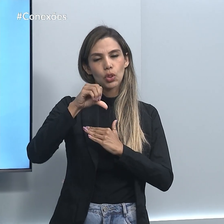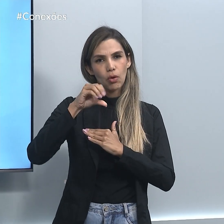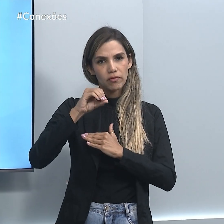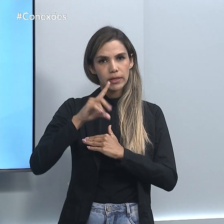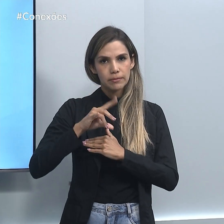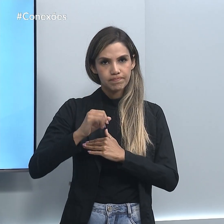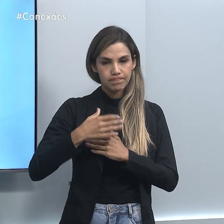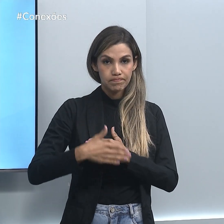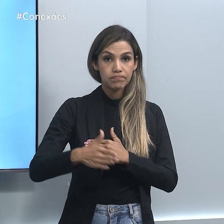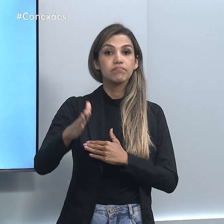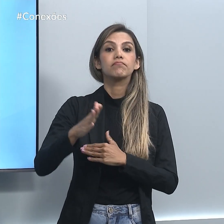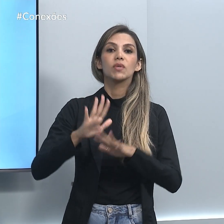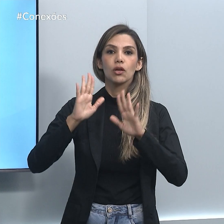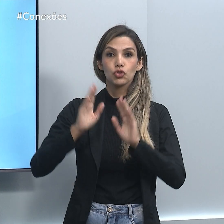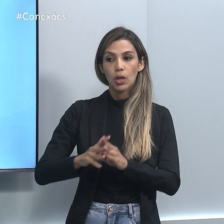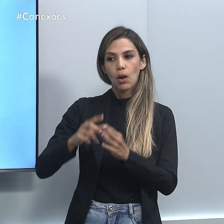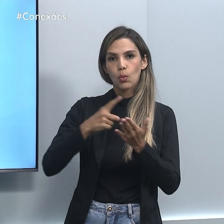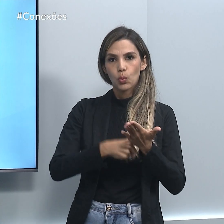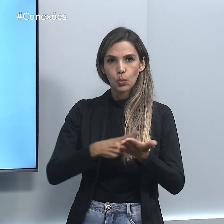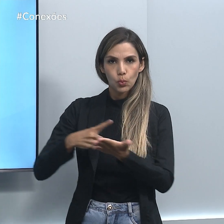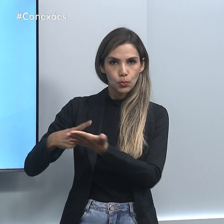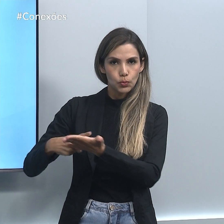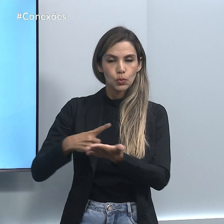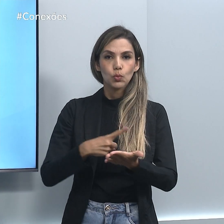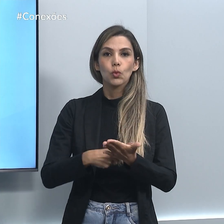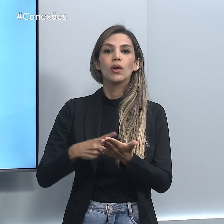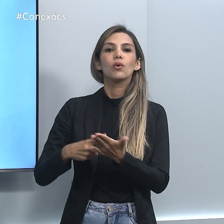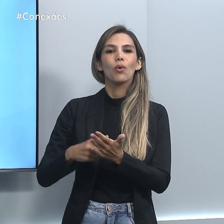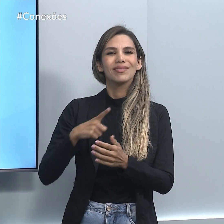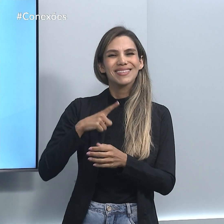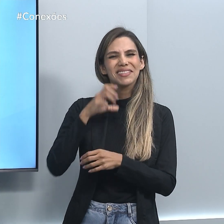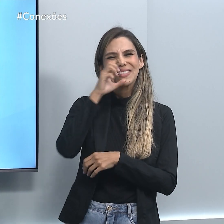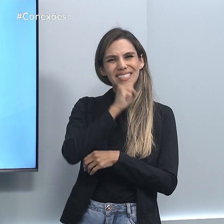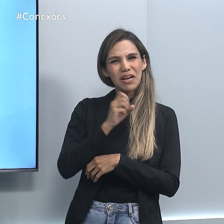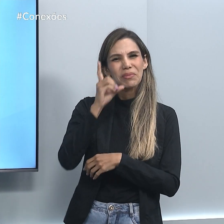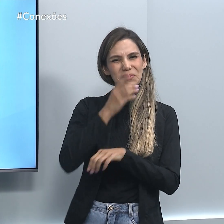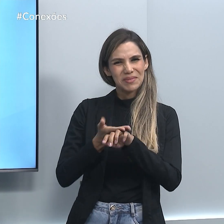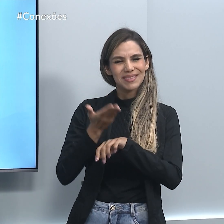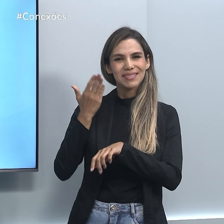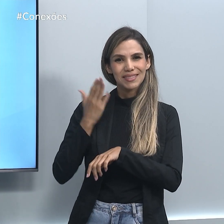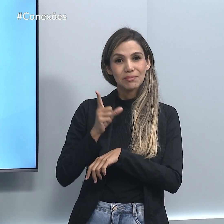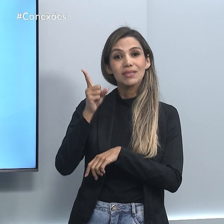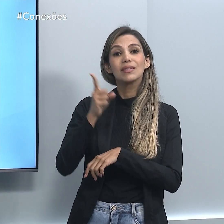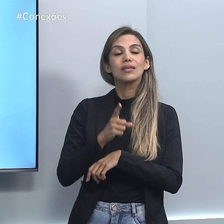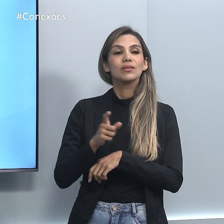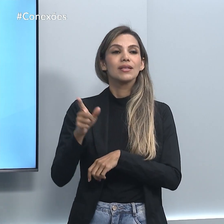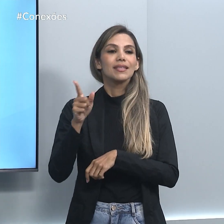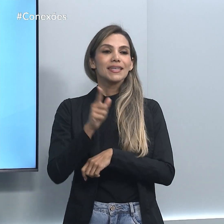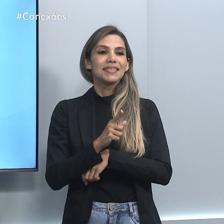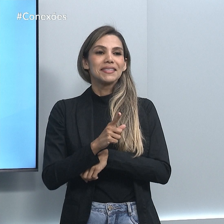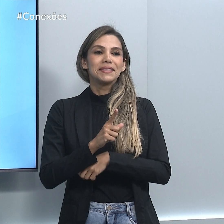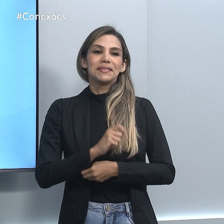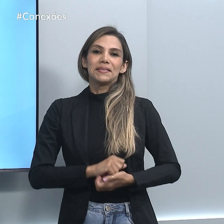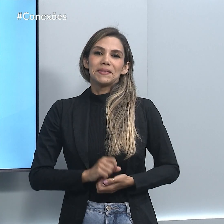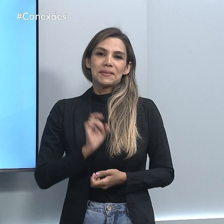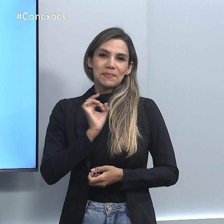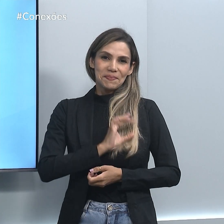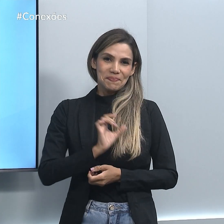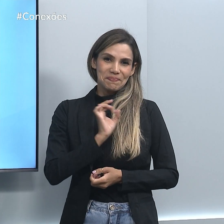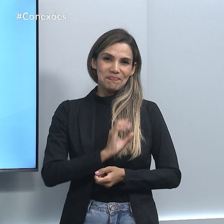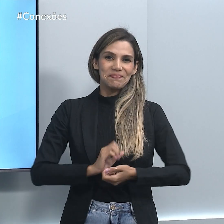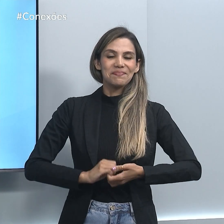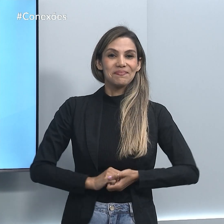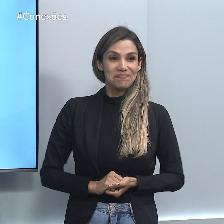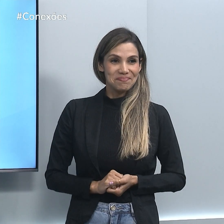O entendimento foi selado em um encontro realizado no fim de semana, na Suíça. Com essa